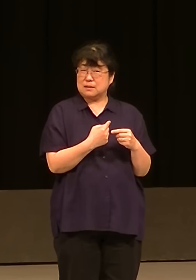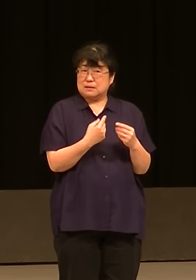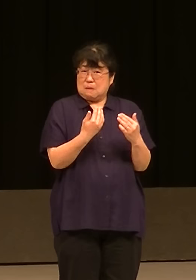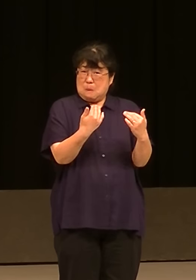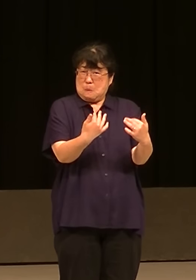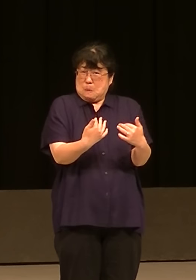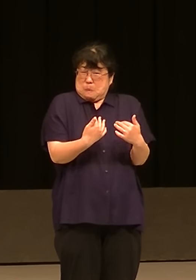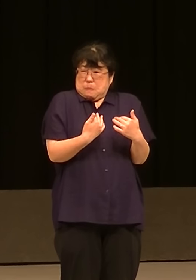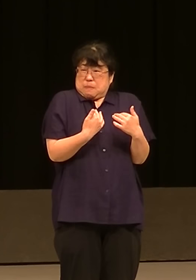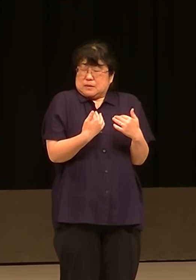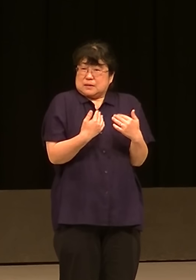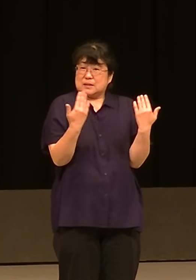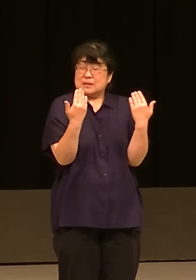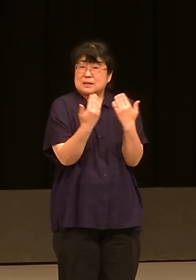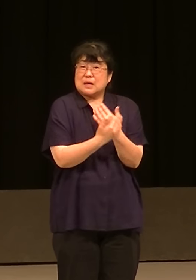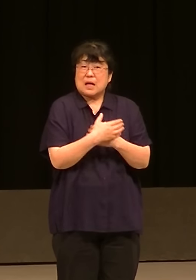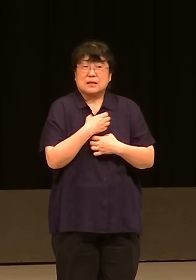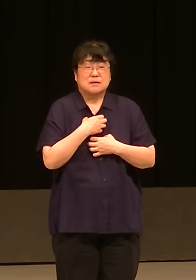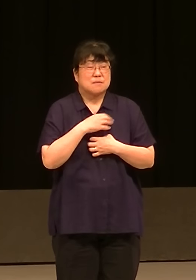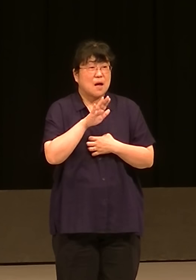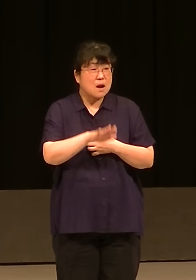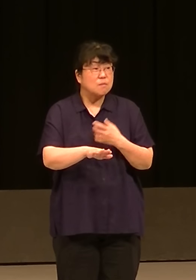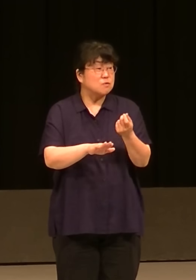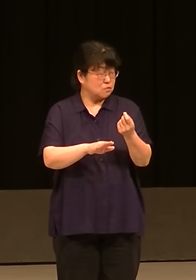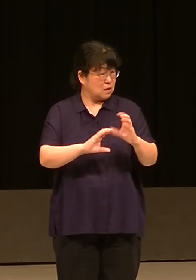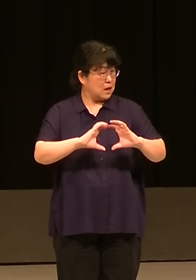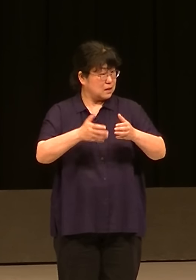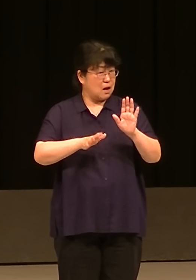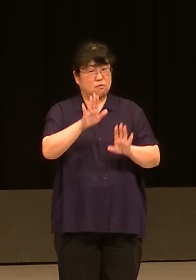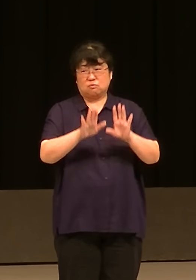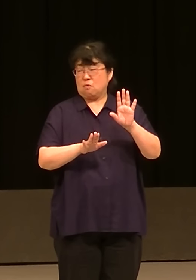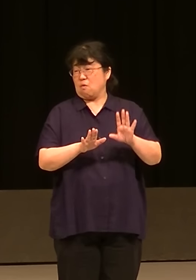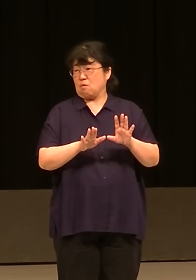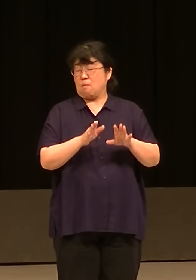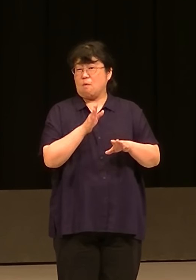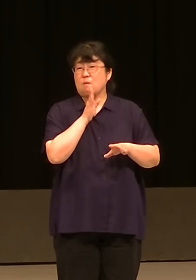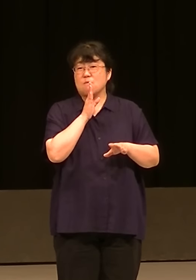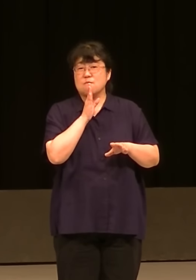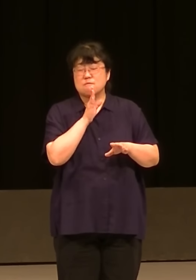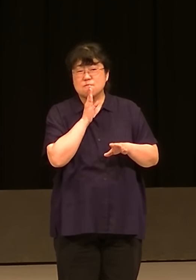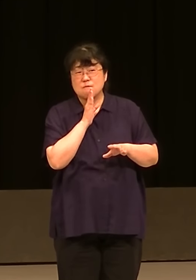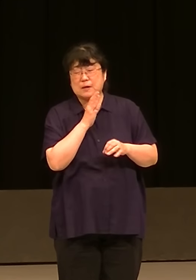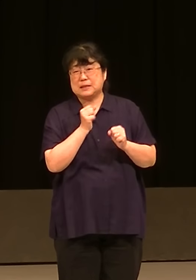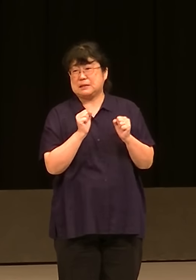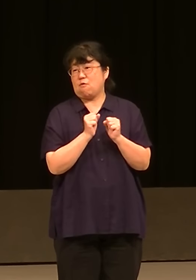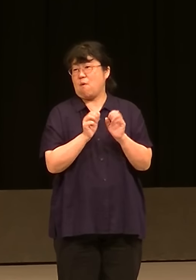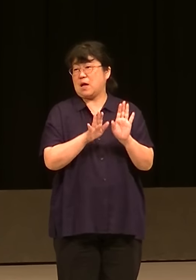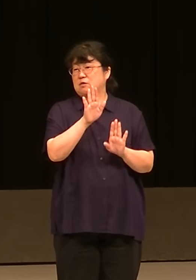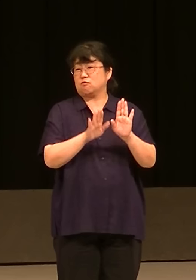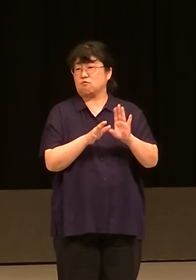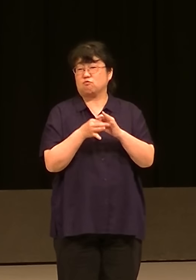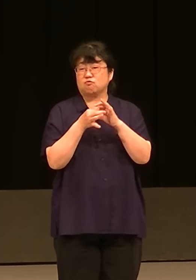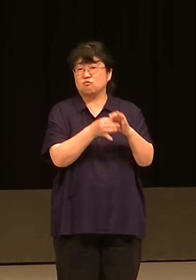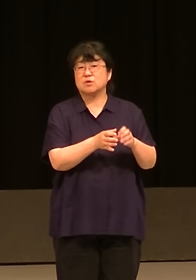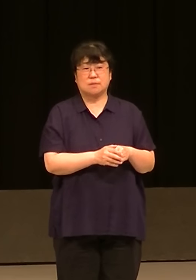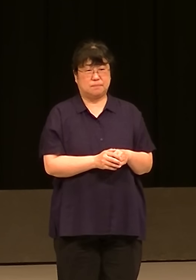飲み込まれそうになっておりますよね。この世界情勢的にも非常に緊迫して、この、まあ、